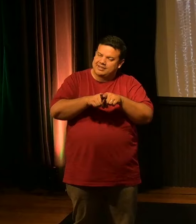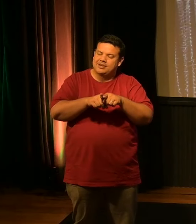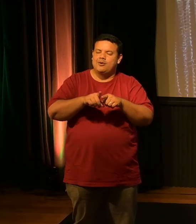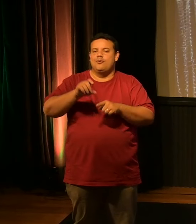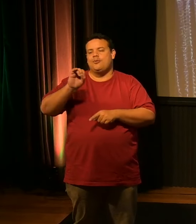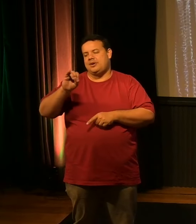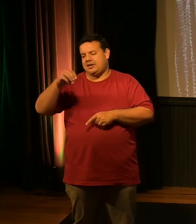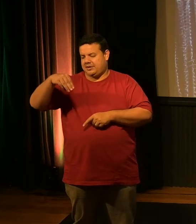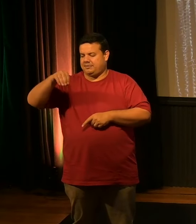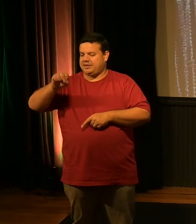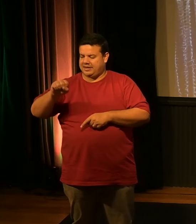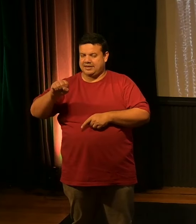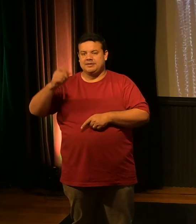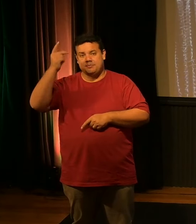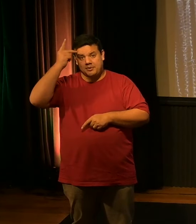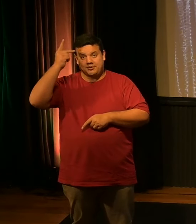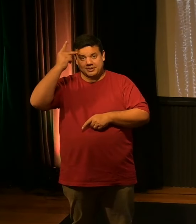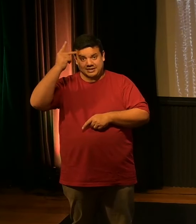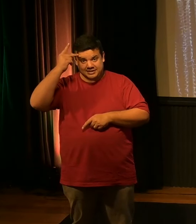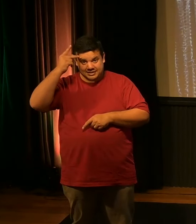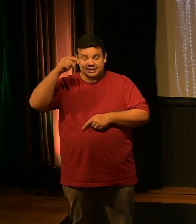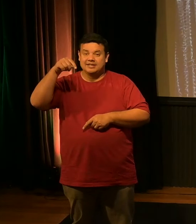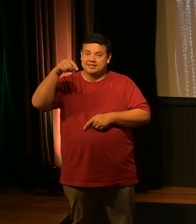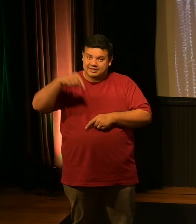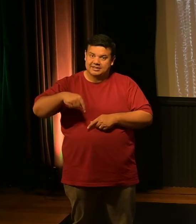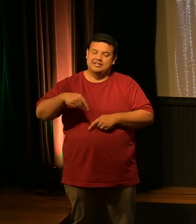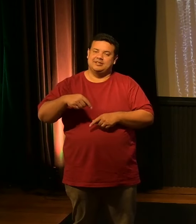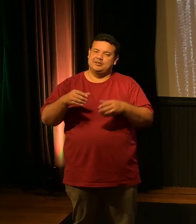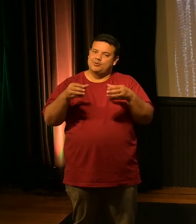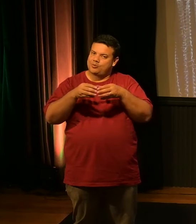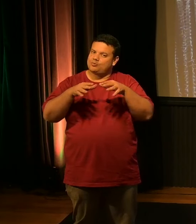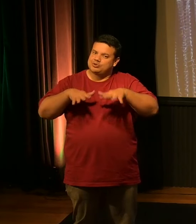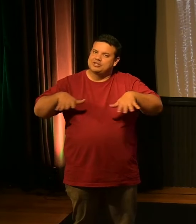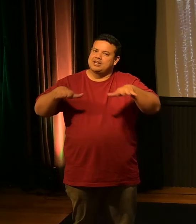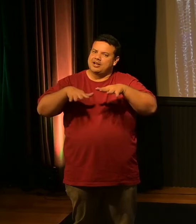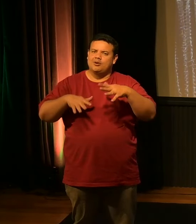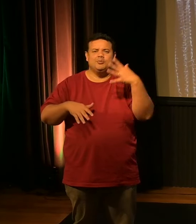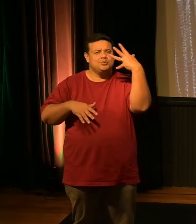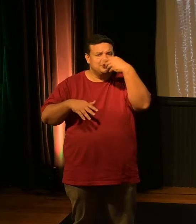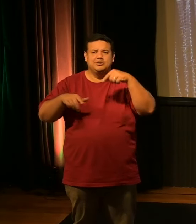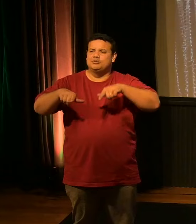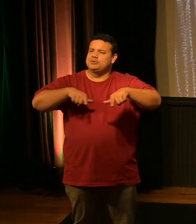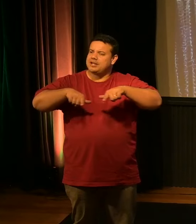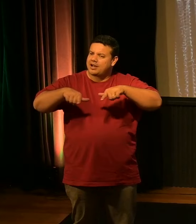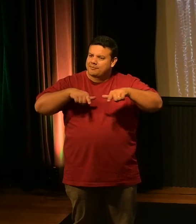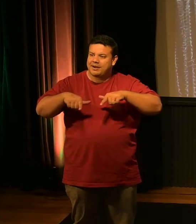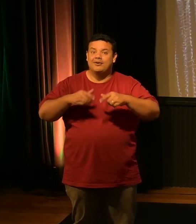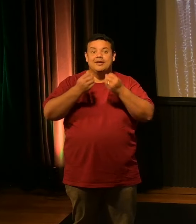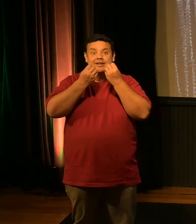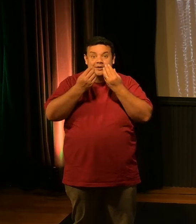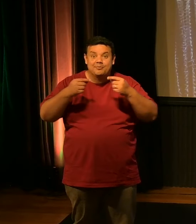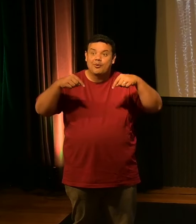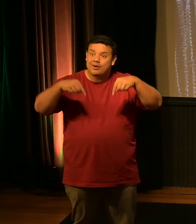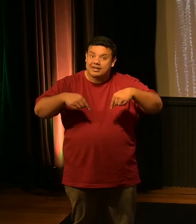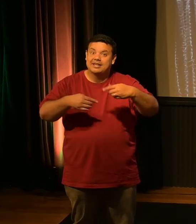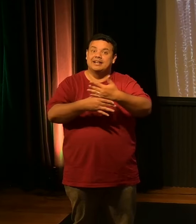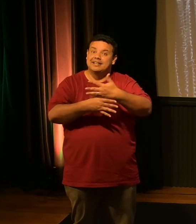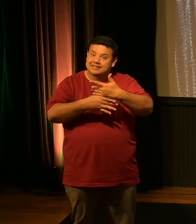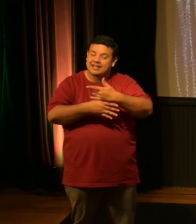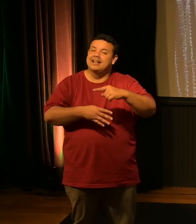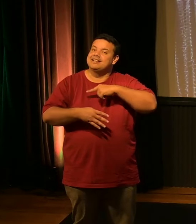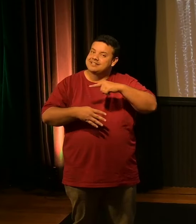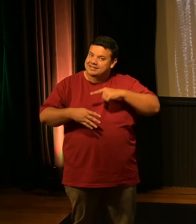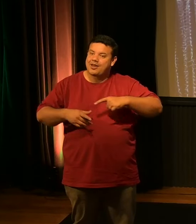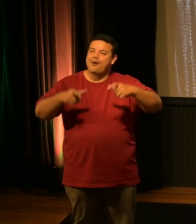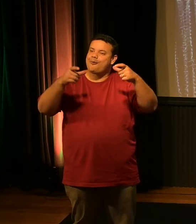Moreira Salles, de uma maneira geral. É muito bonito o trabalho que vocês fazem. E que bom que nessa cidade a gente tem uma sala de cinema e que a gente pode ter um espaço